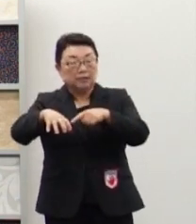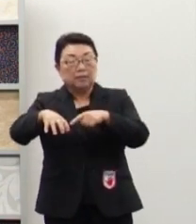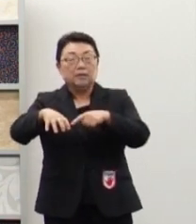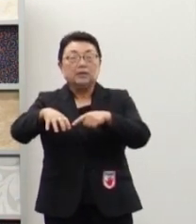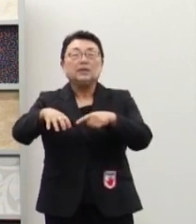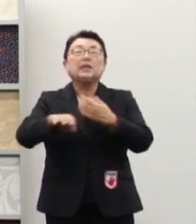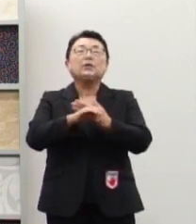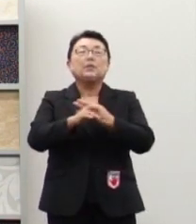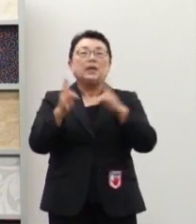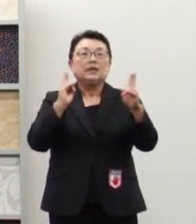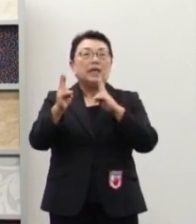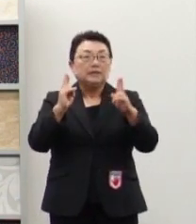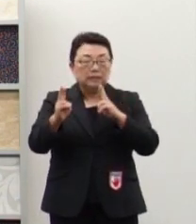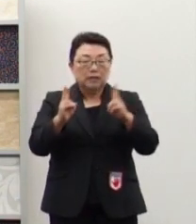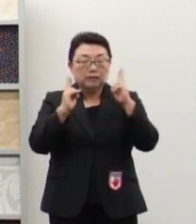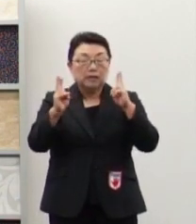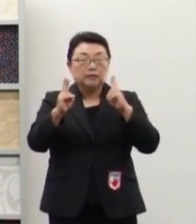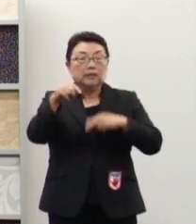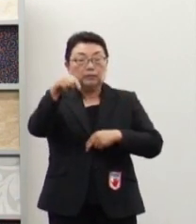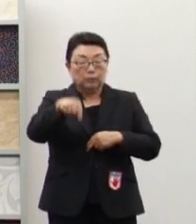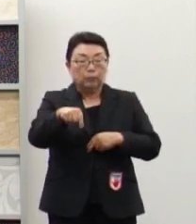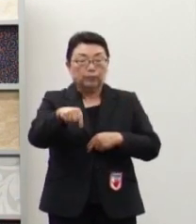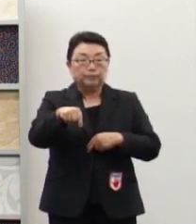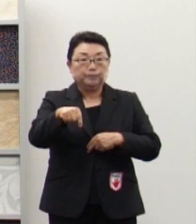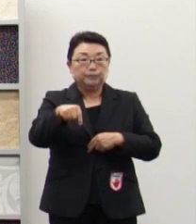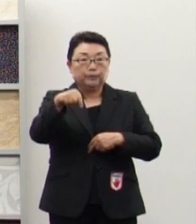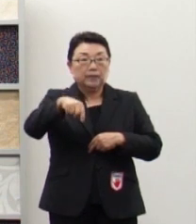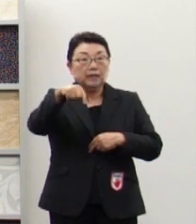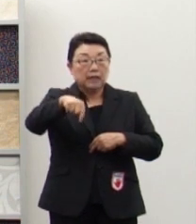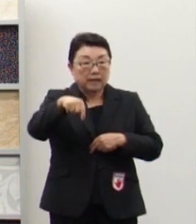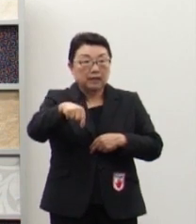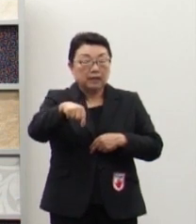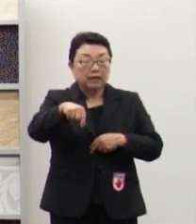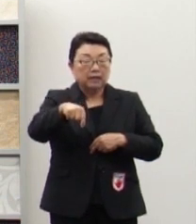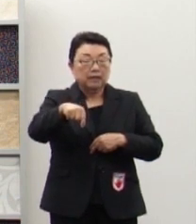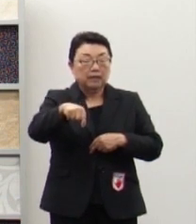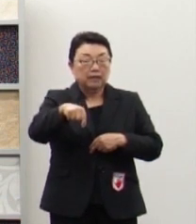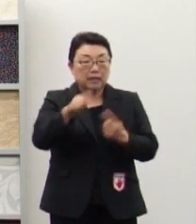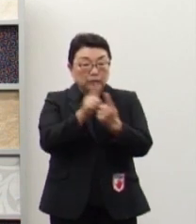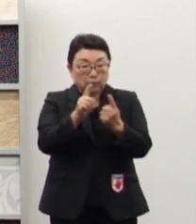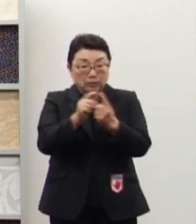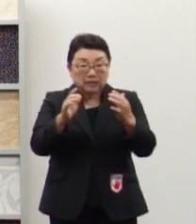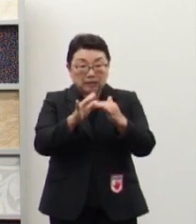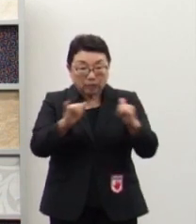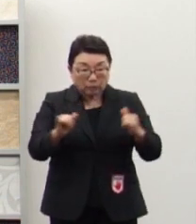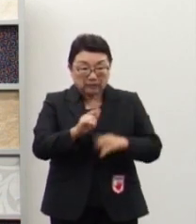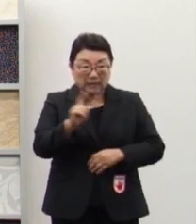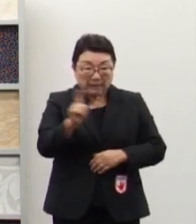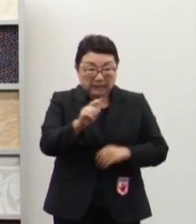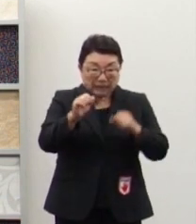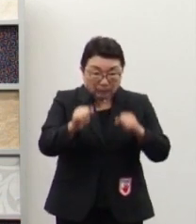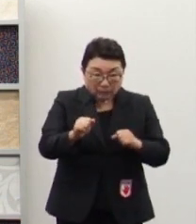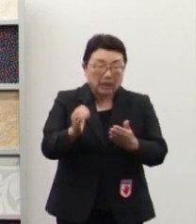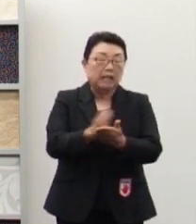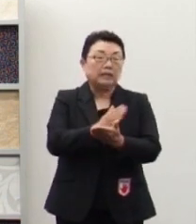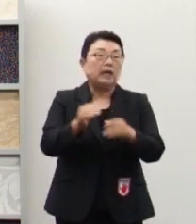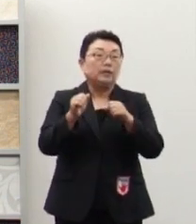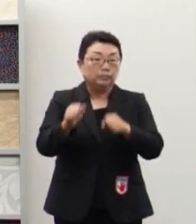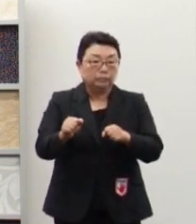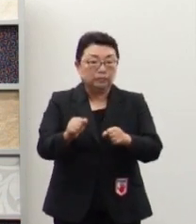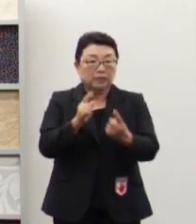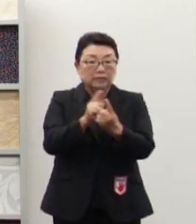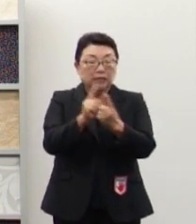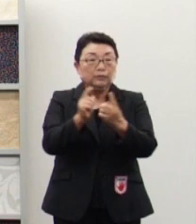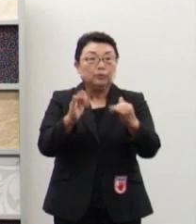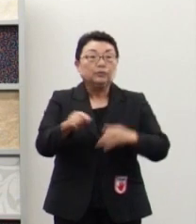ましたように、例えば事業所であればその事業所において、濃厚接触者を判断していただき、その方々に関し